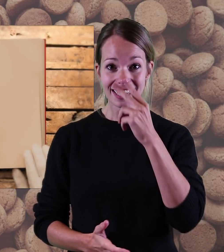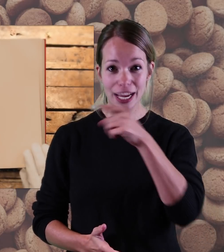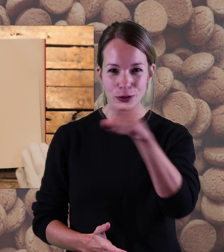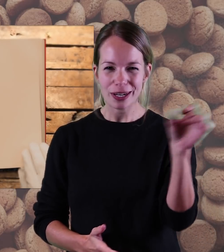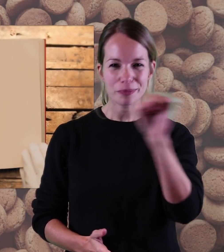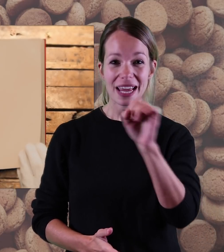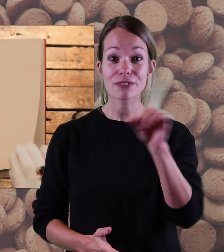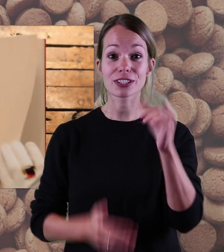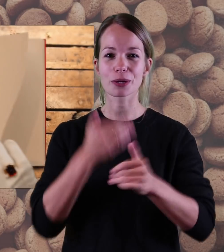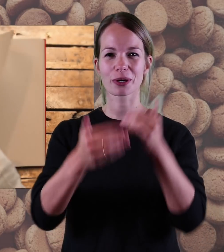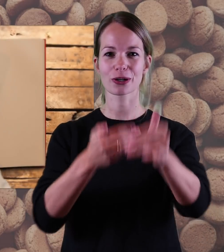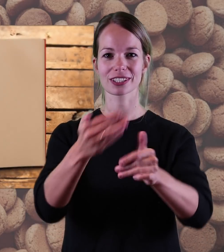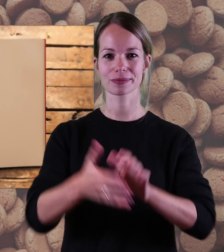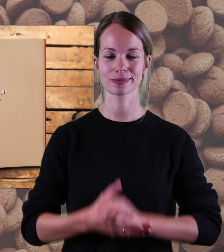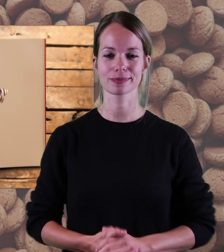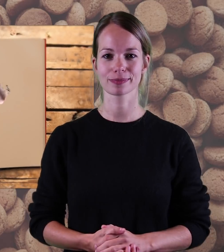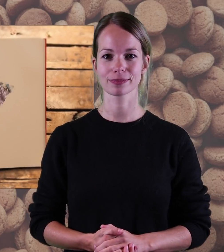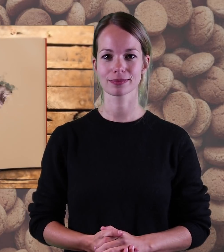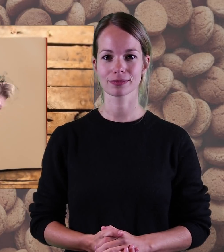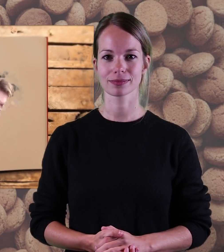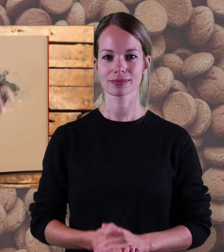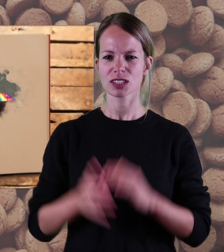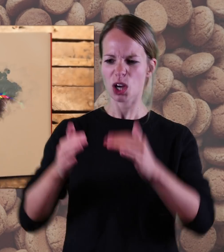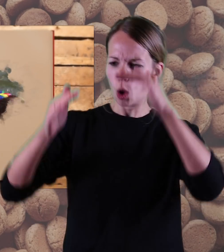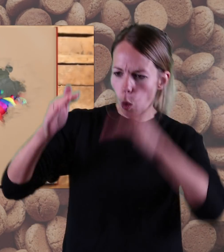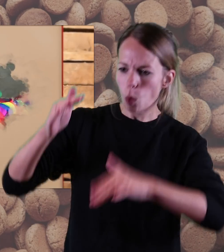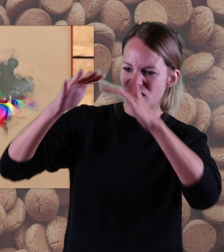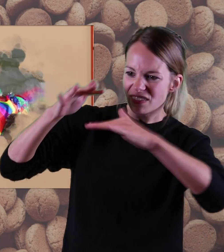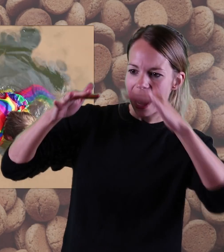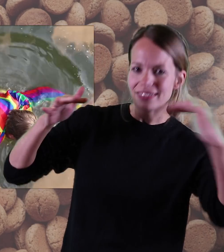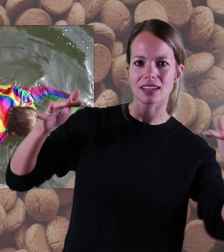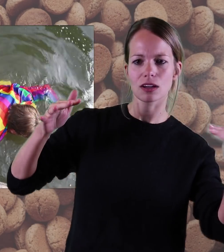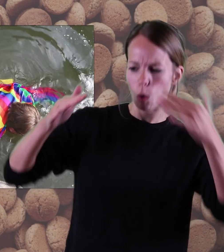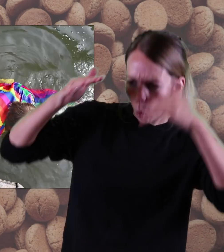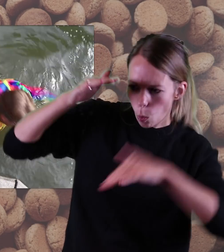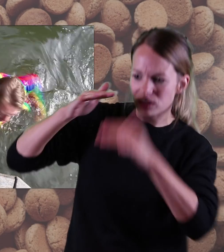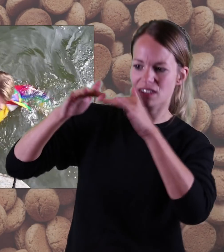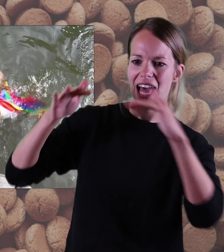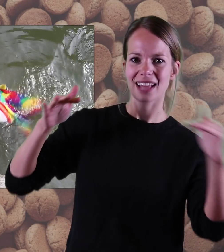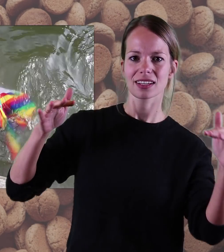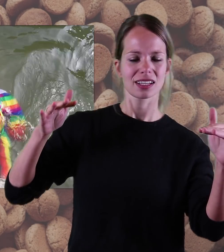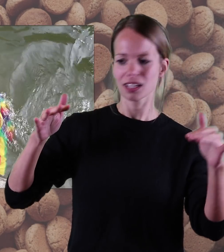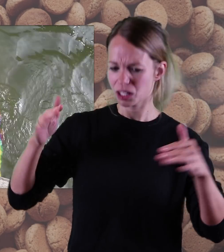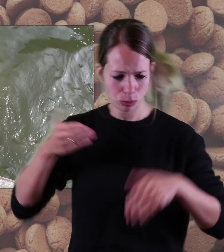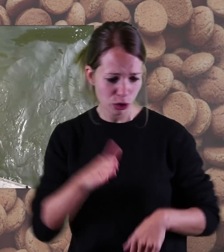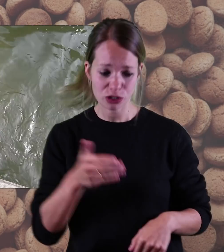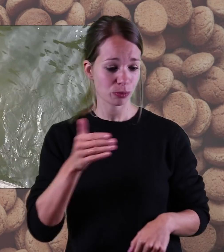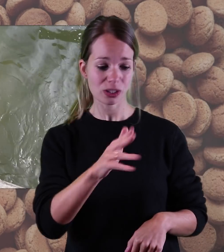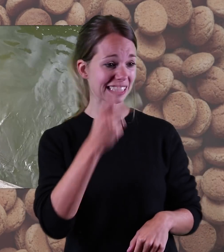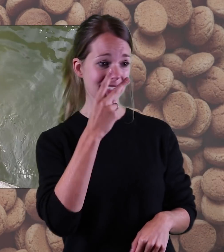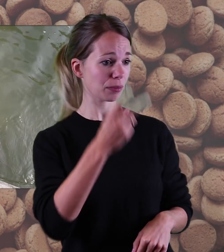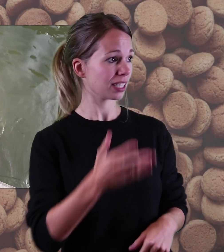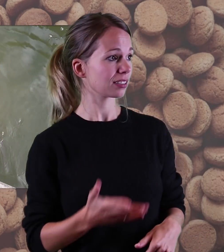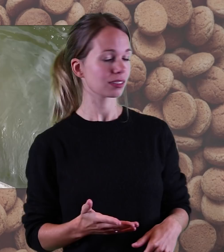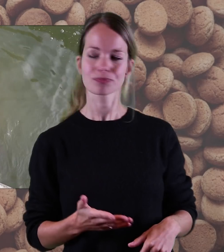Kijken jullie gauw mee wat er allemaal gebeurt? Onder water! Onder water, Dingeman! Zo, Dingeman! Rutters, ja. Ik zie jullie!